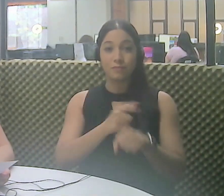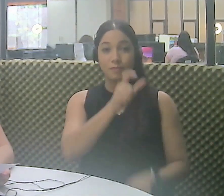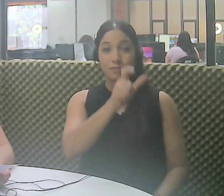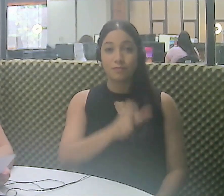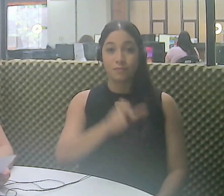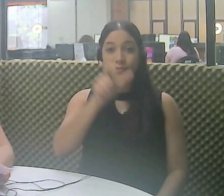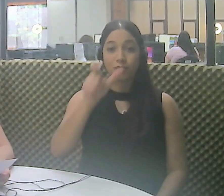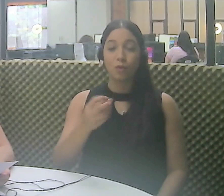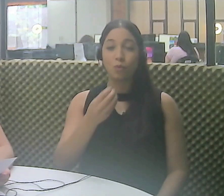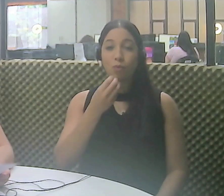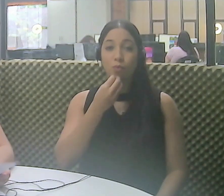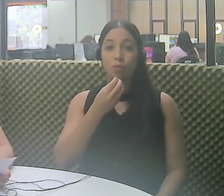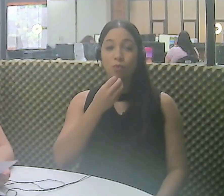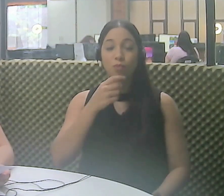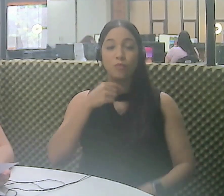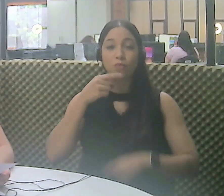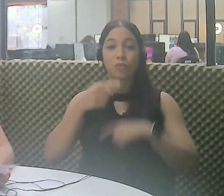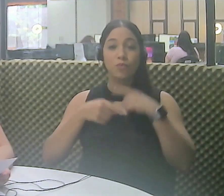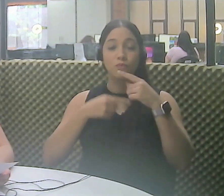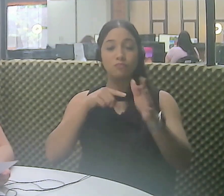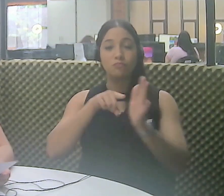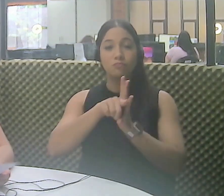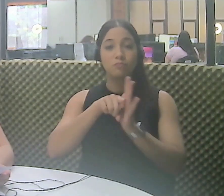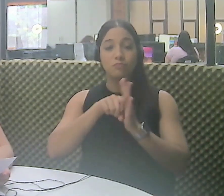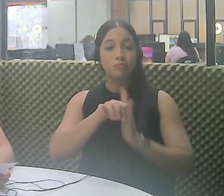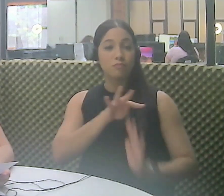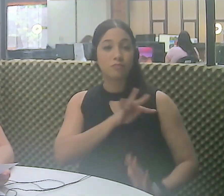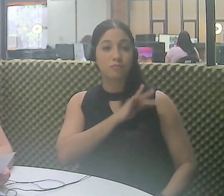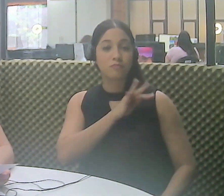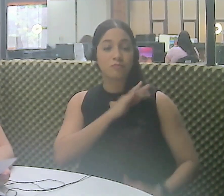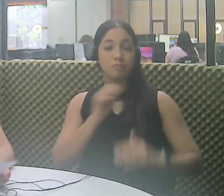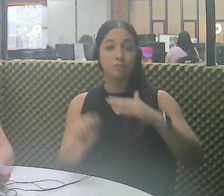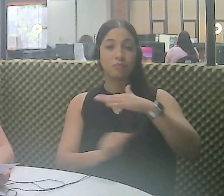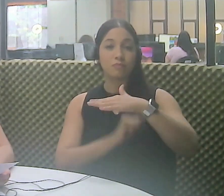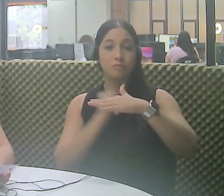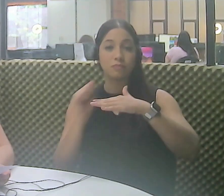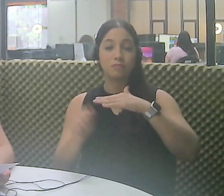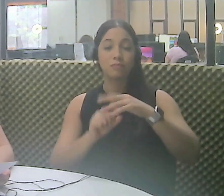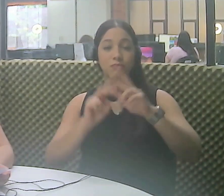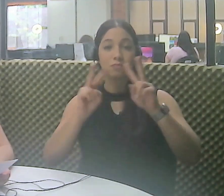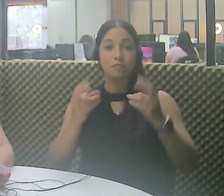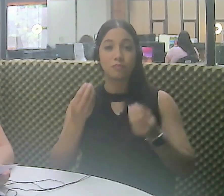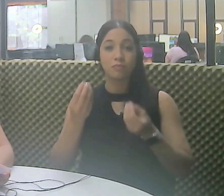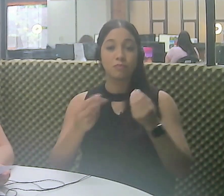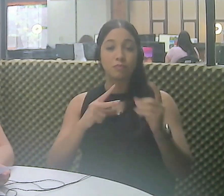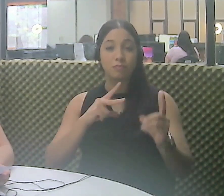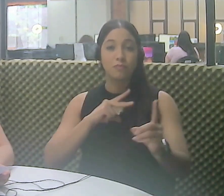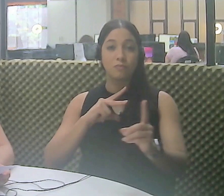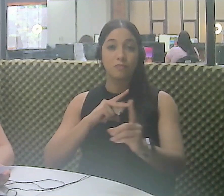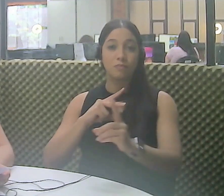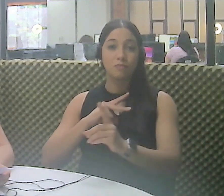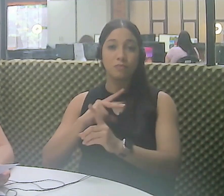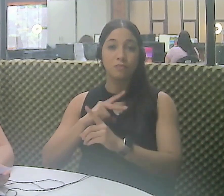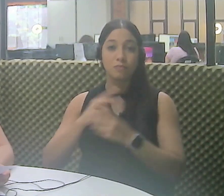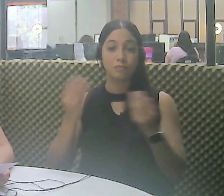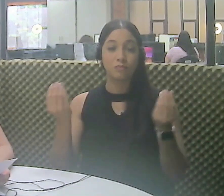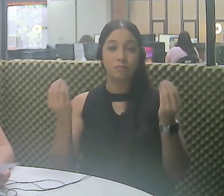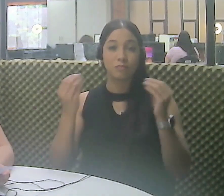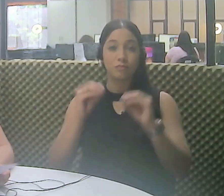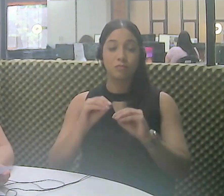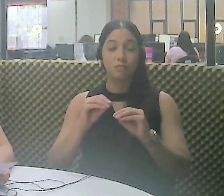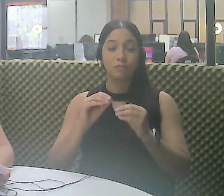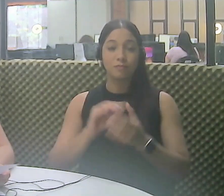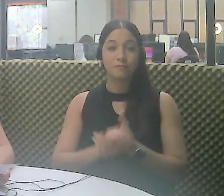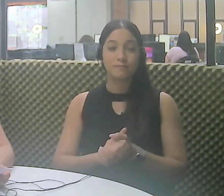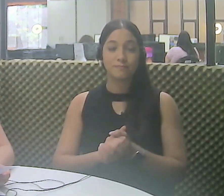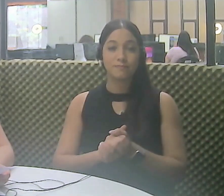a oportunidade de esclarecer dúvidas com os técnicos da autarquia sobre a medição individualizada e implantação da